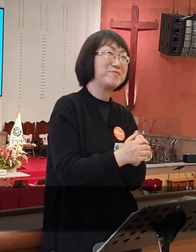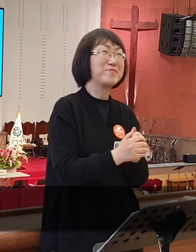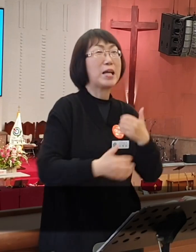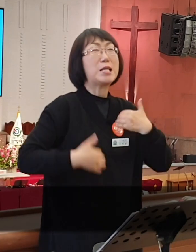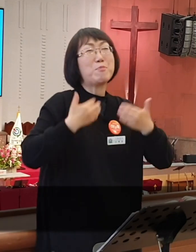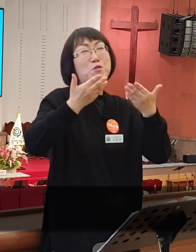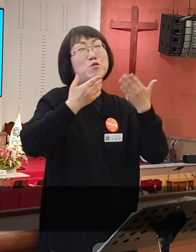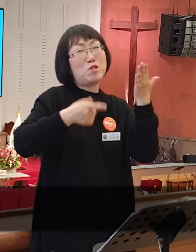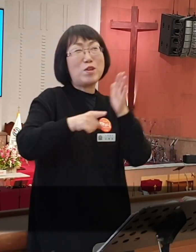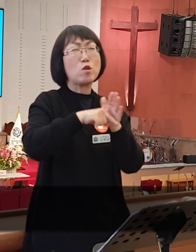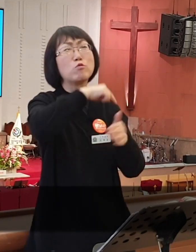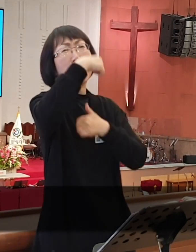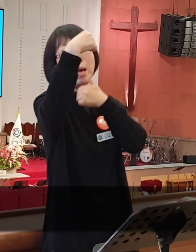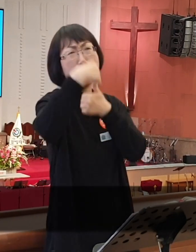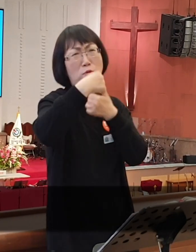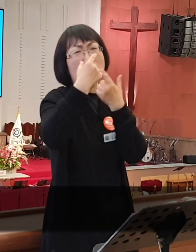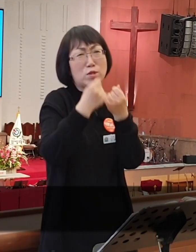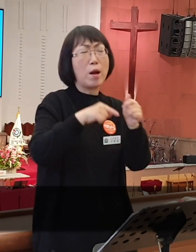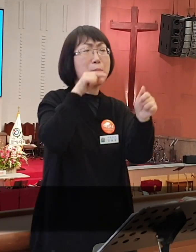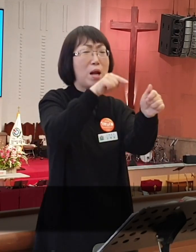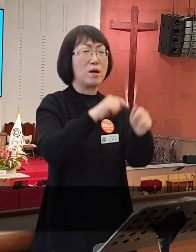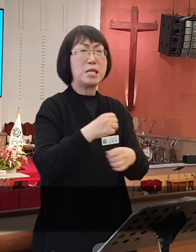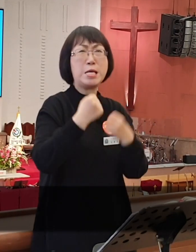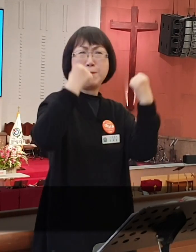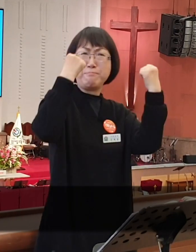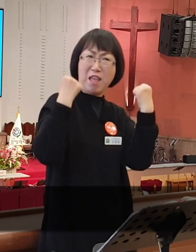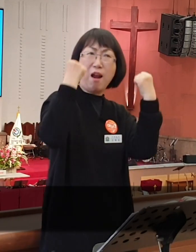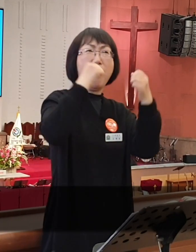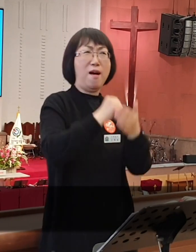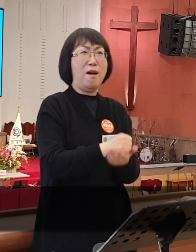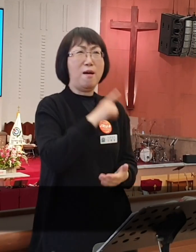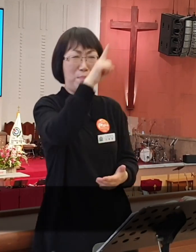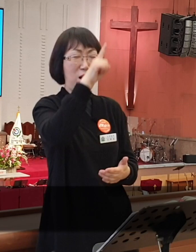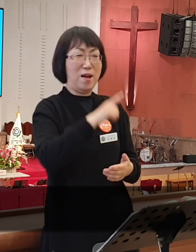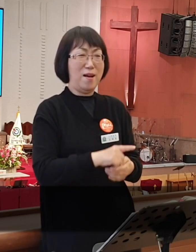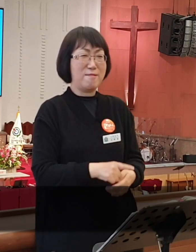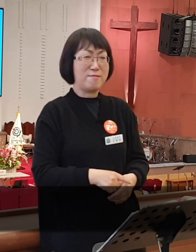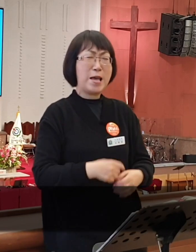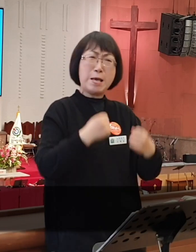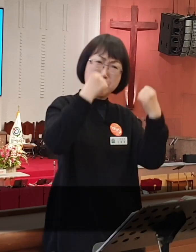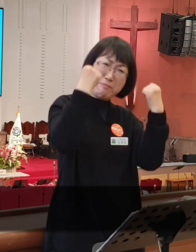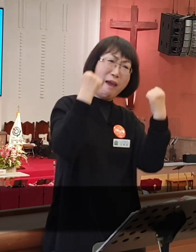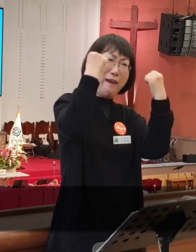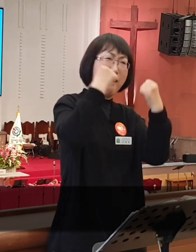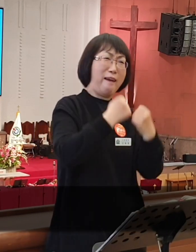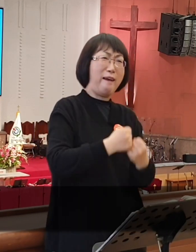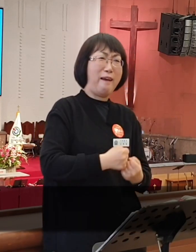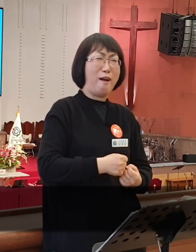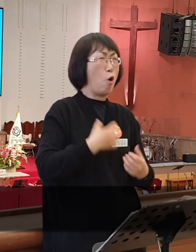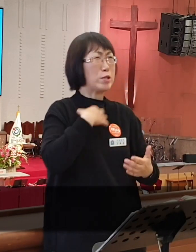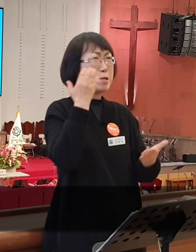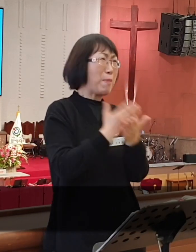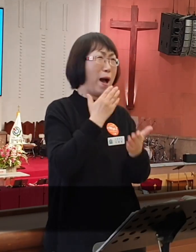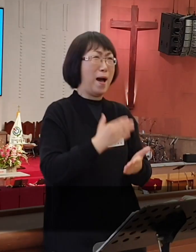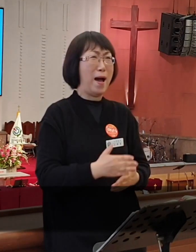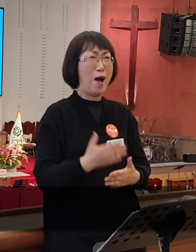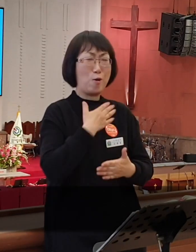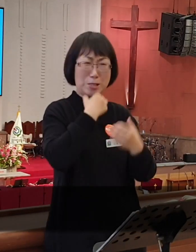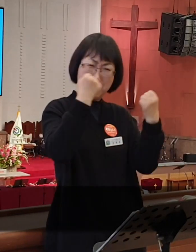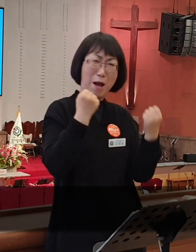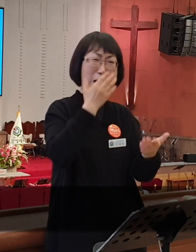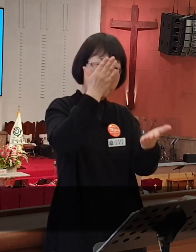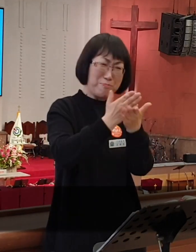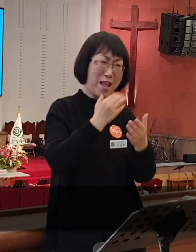기쁨을 주시기 위해서 우리가 명령처럼 얘기하시다. 힘내라. 힘내라. 자식들 힘내라. 걱정하지 말고